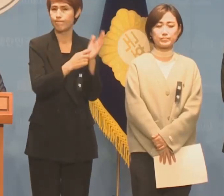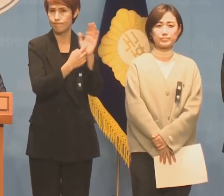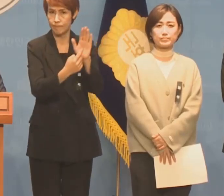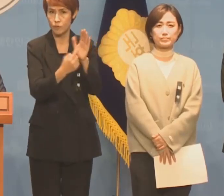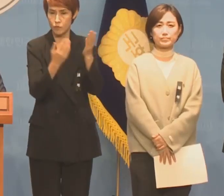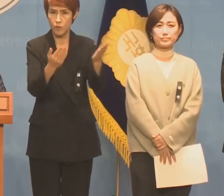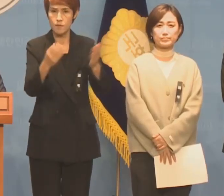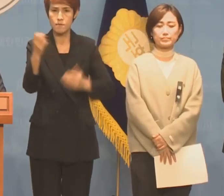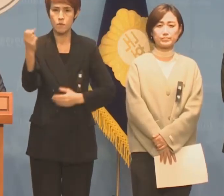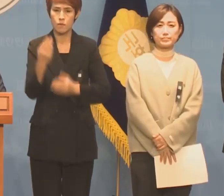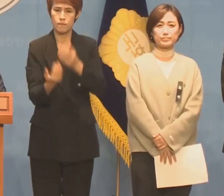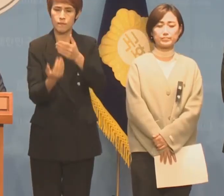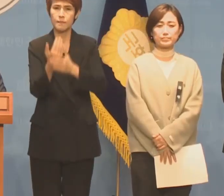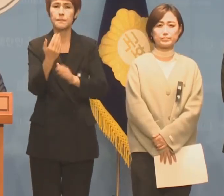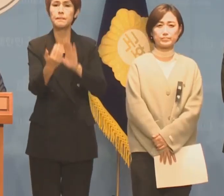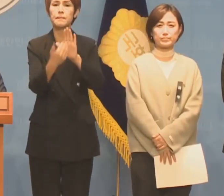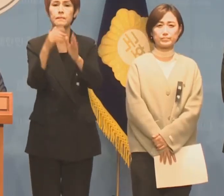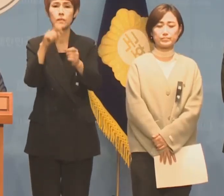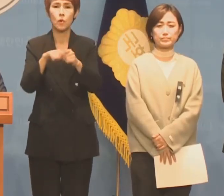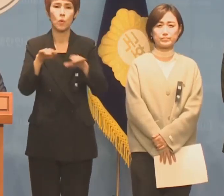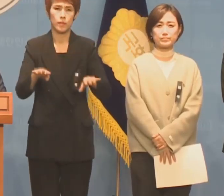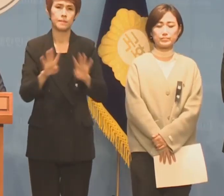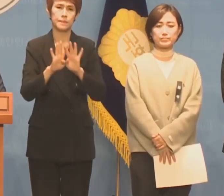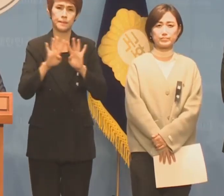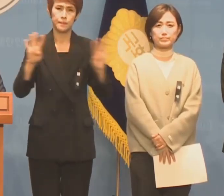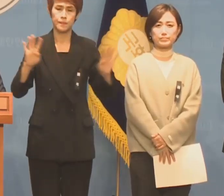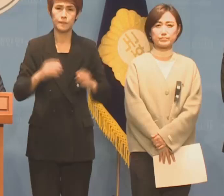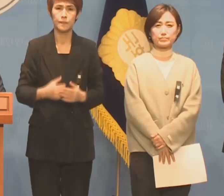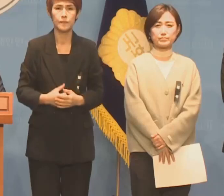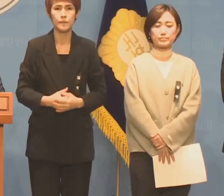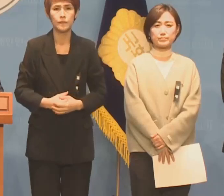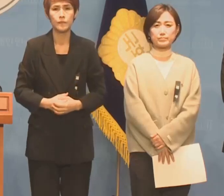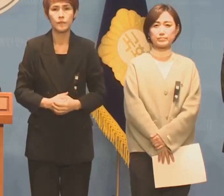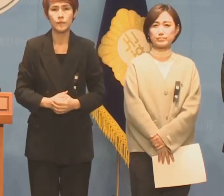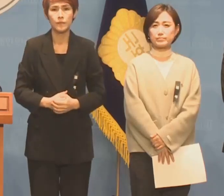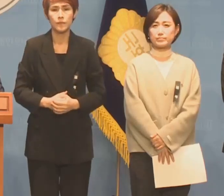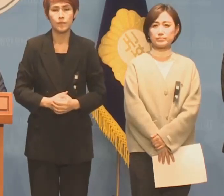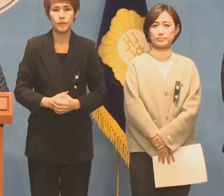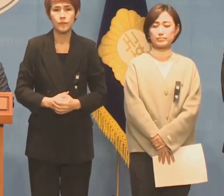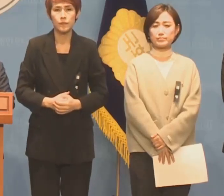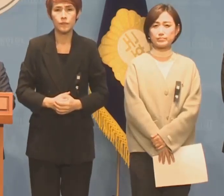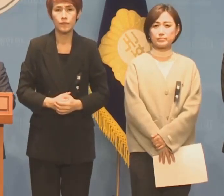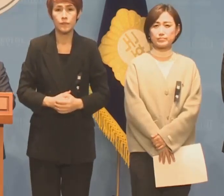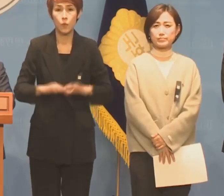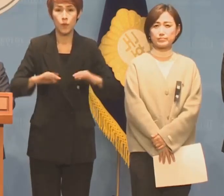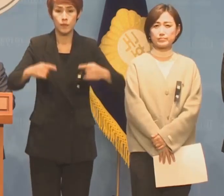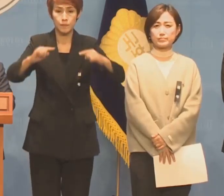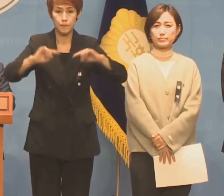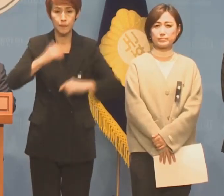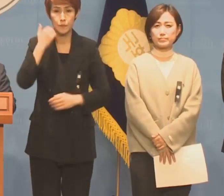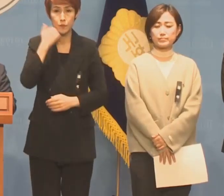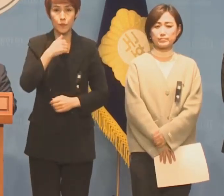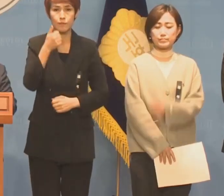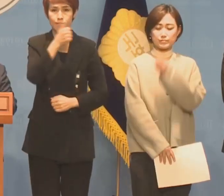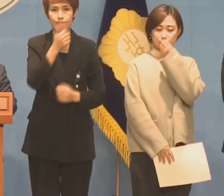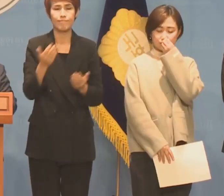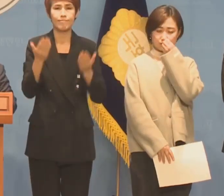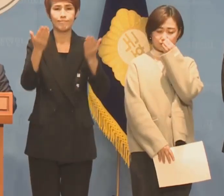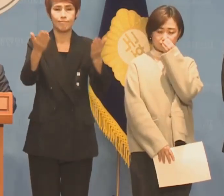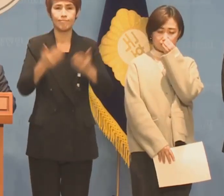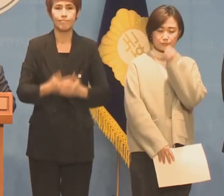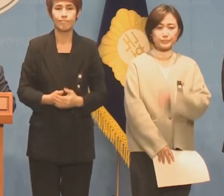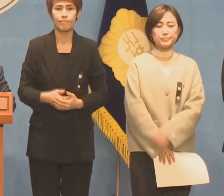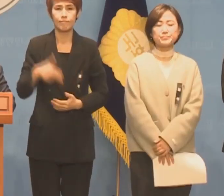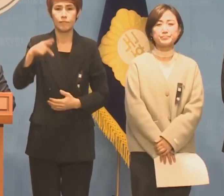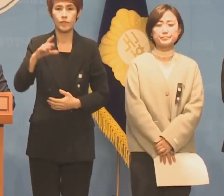다시는 재발하지 않도록 하기 위해서 오늘 기자회견을 마련했습니다. 오늘 기자회견에 함께하신 의원님들 소개해드리겠습니다.